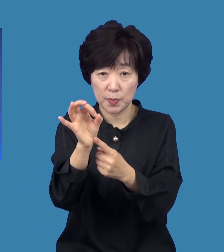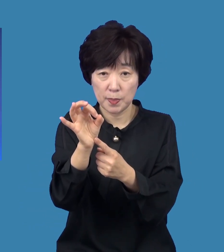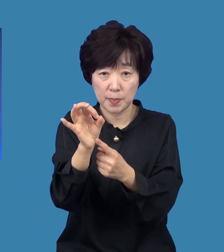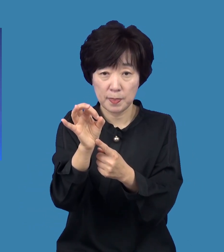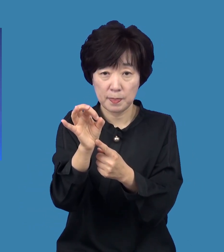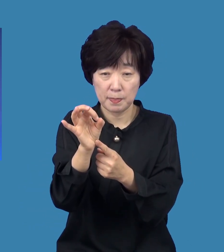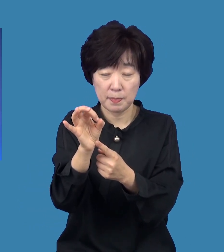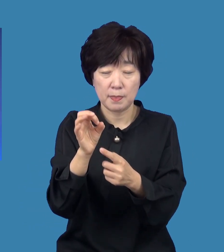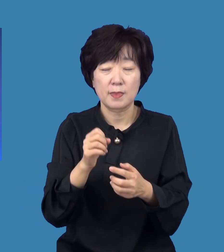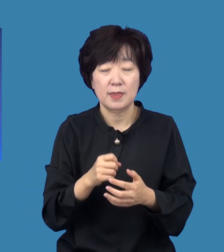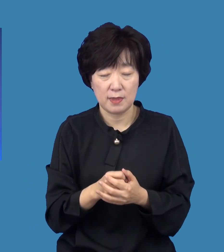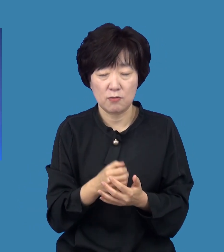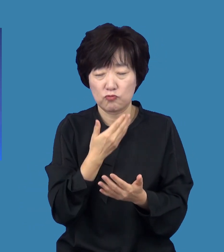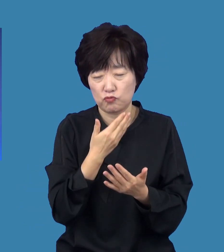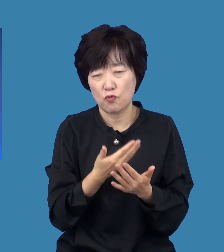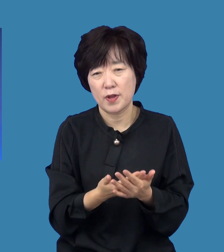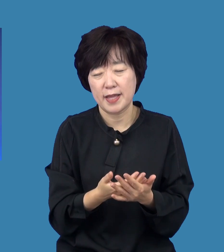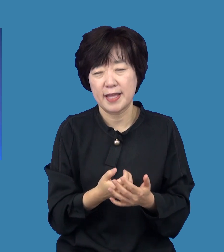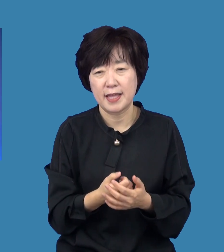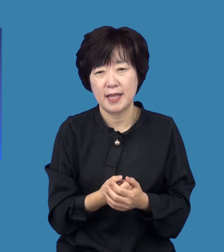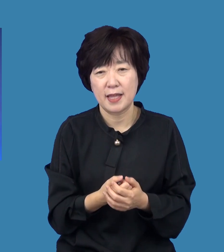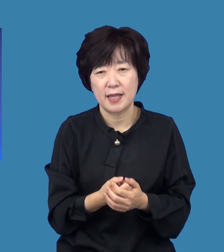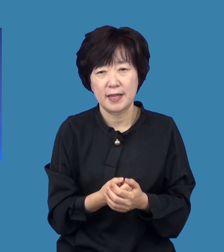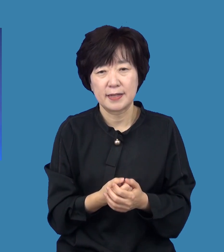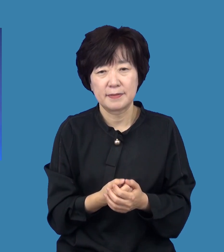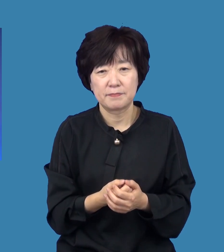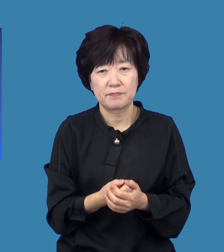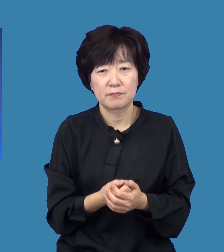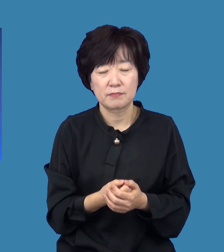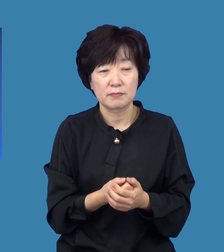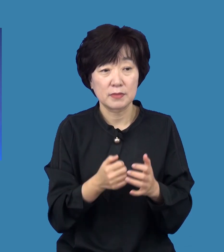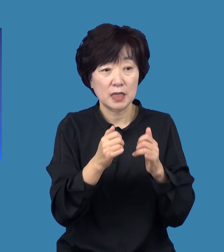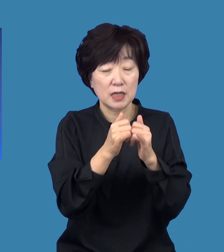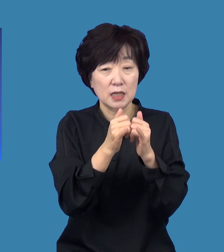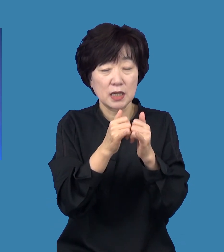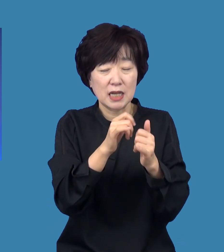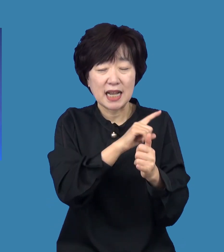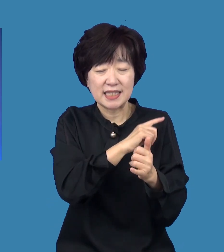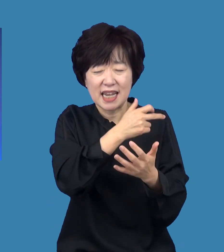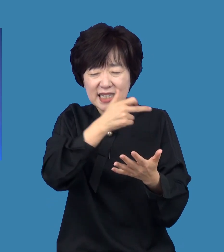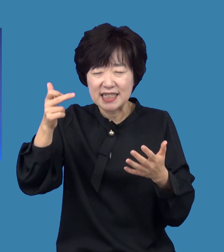되는 거예요. 네, 물론 사랑 중에 가장 큰 사랑은 뭐라고 그랬어요?